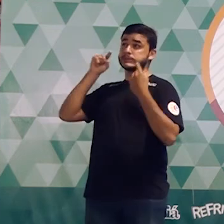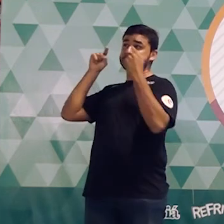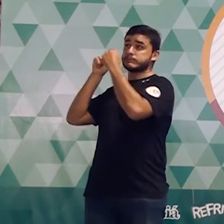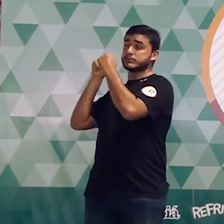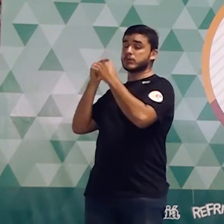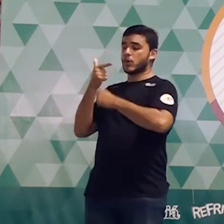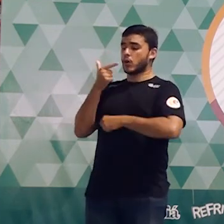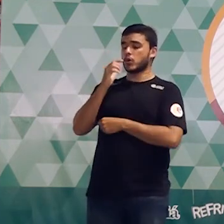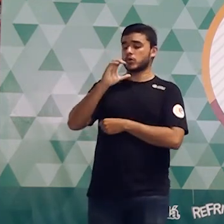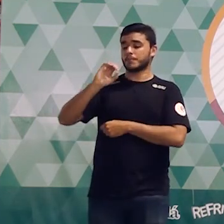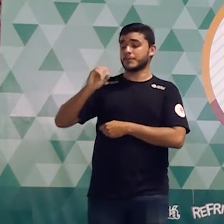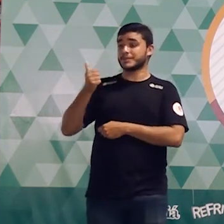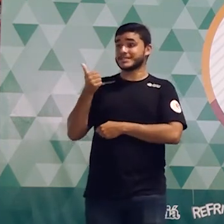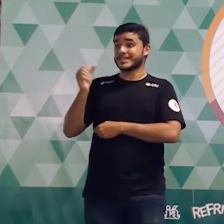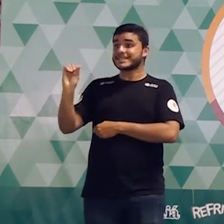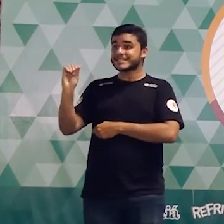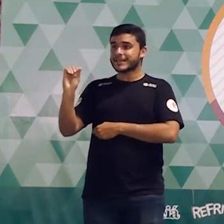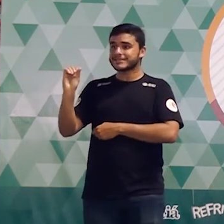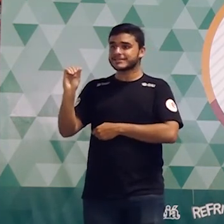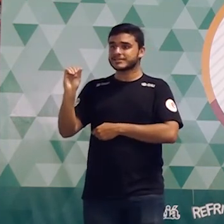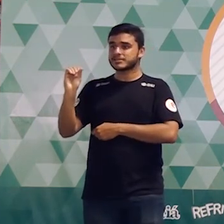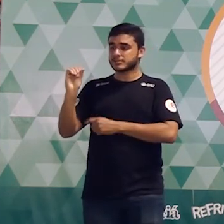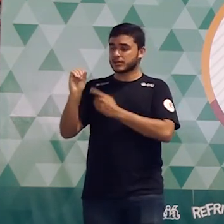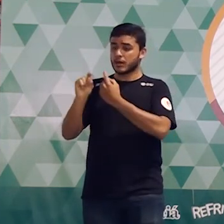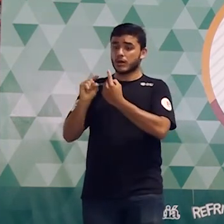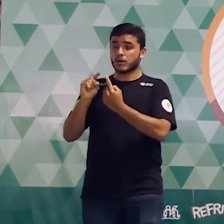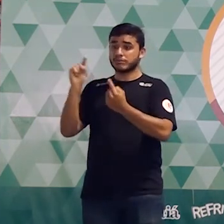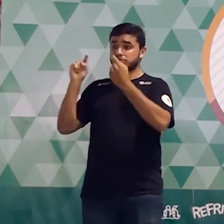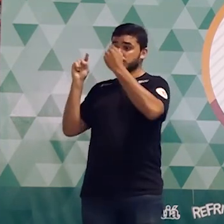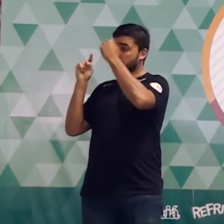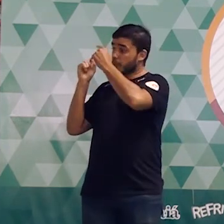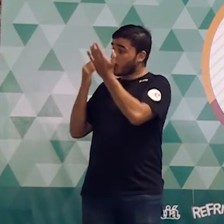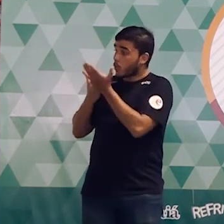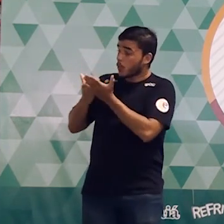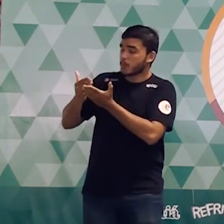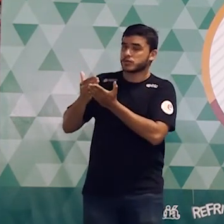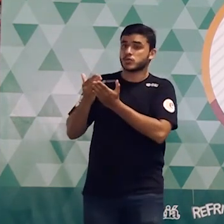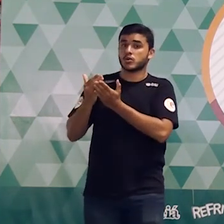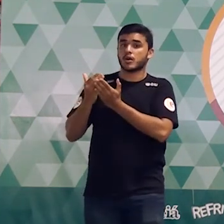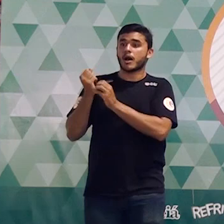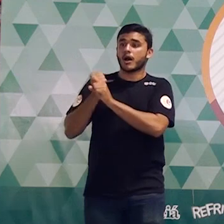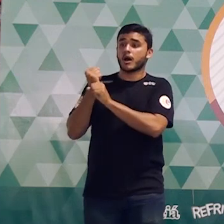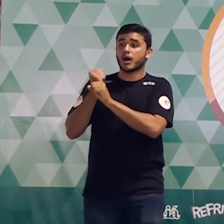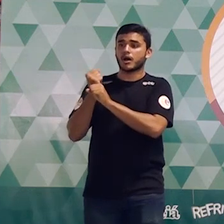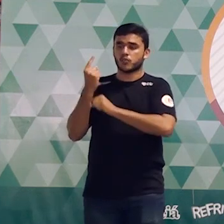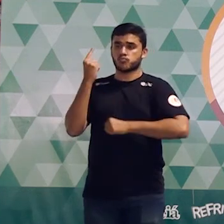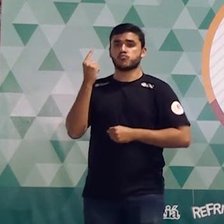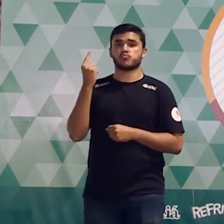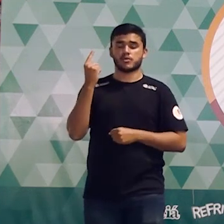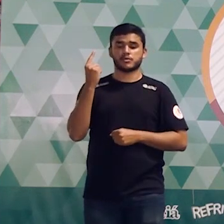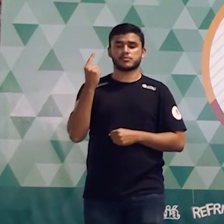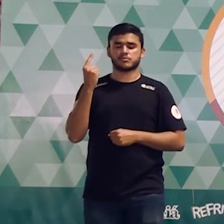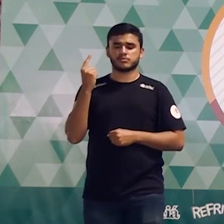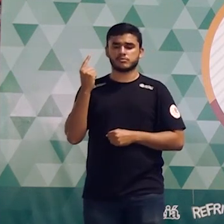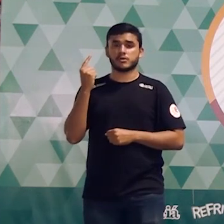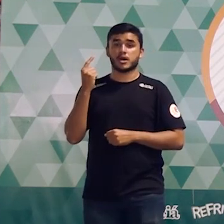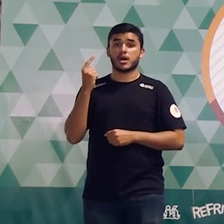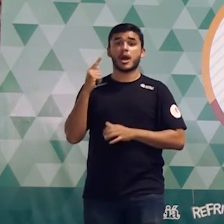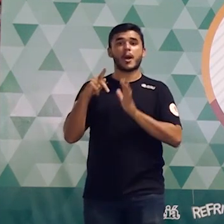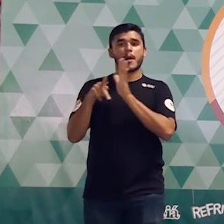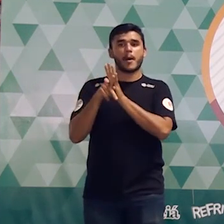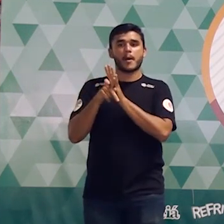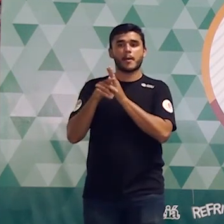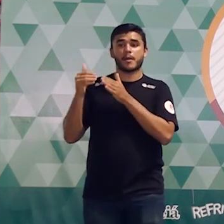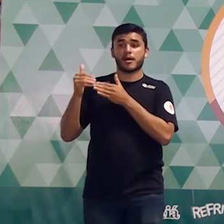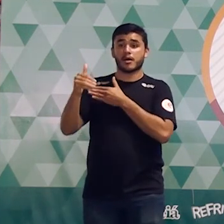atrás. 2016 anos atrás é o ano 1 da era cristã. Professor, qual é a grande diferença usar